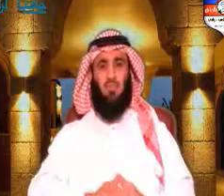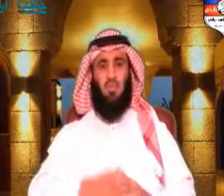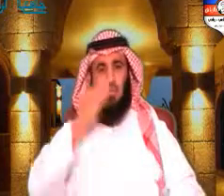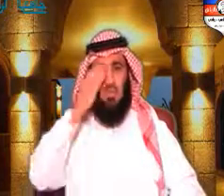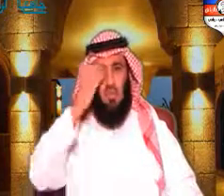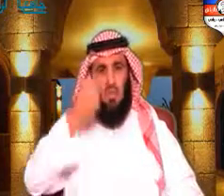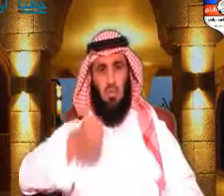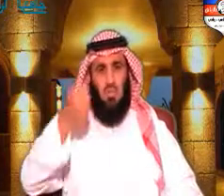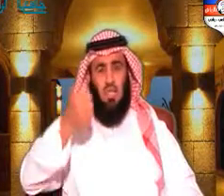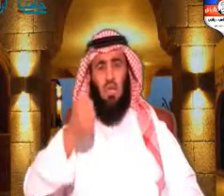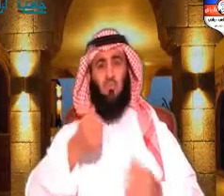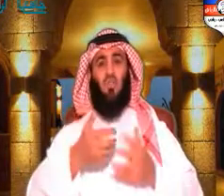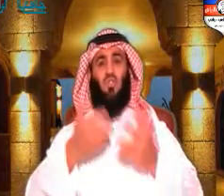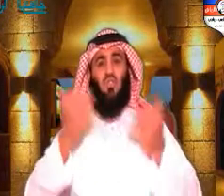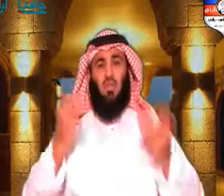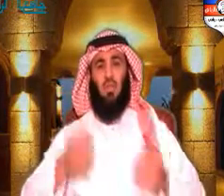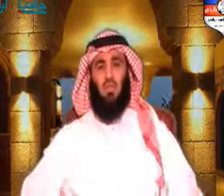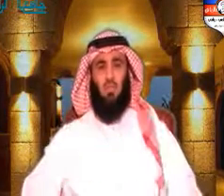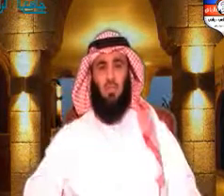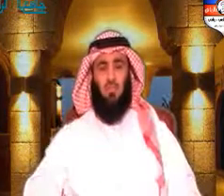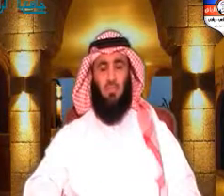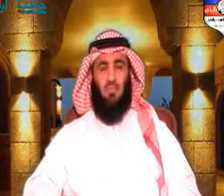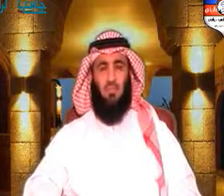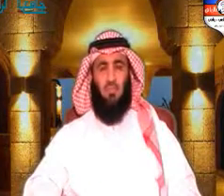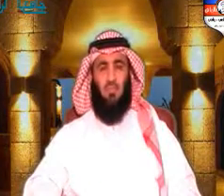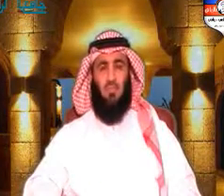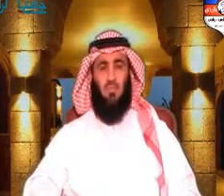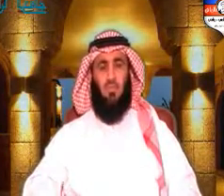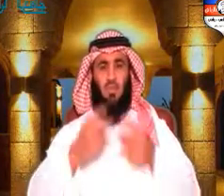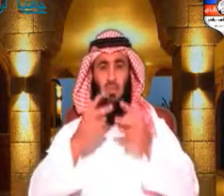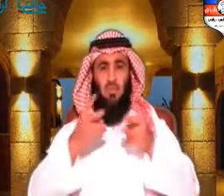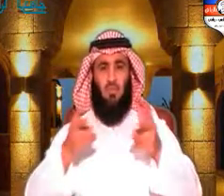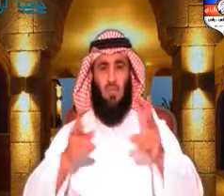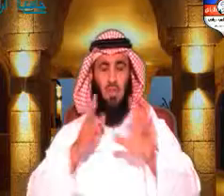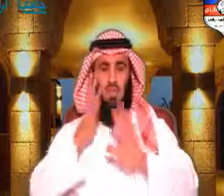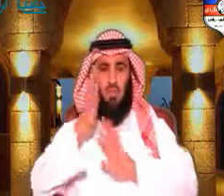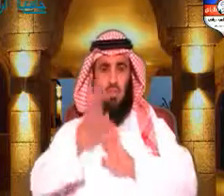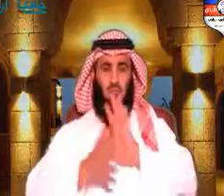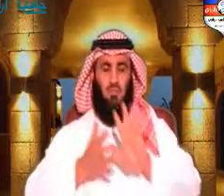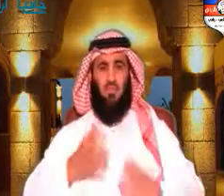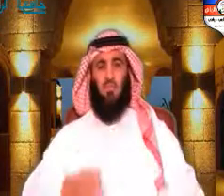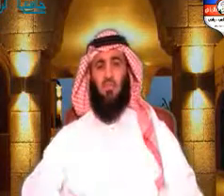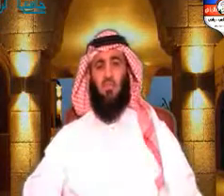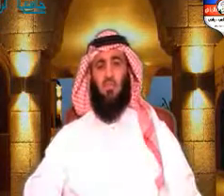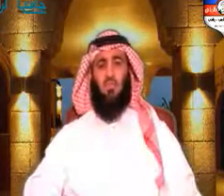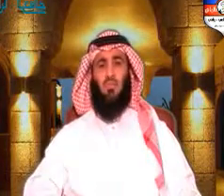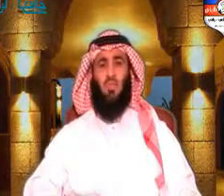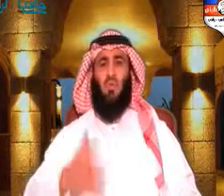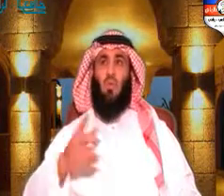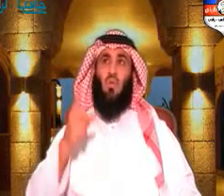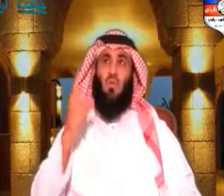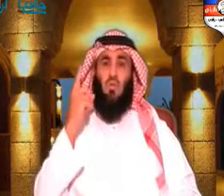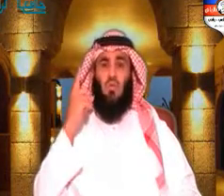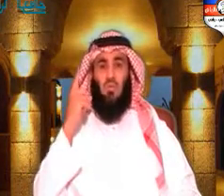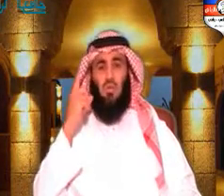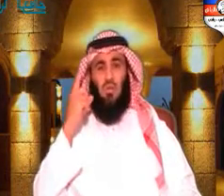وسلم تسليما كثيرا. أما بعد، عباد الله، اتقوا الله تعالى